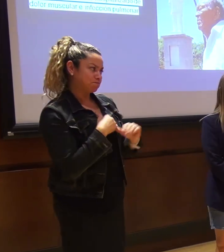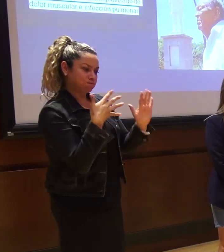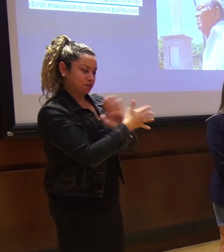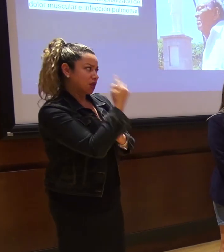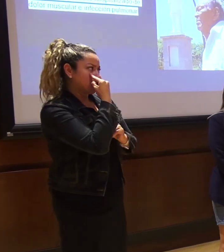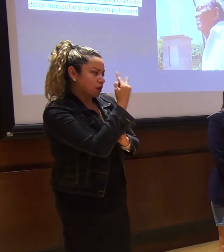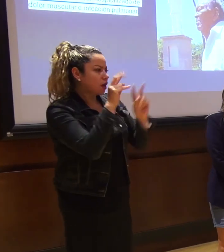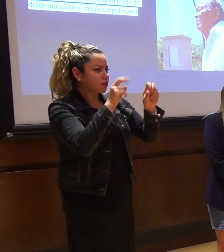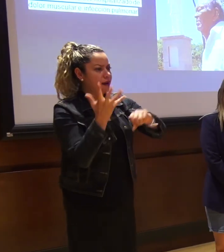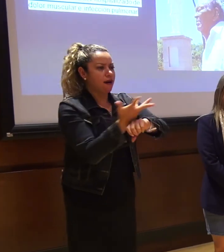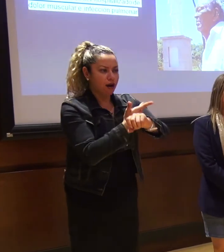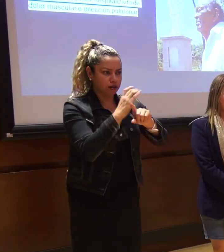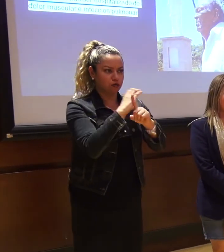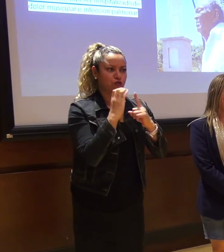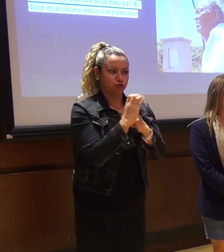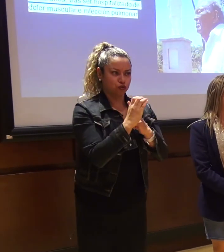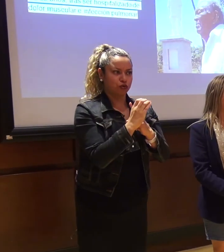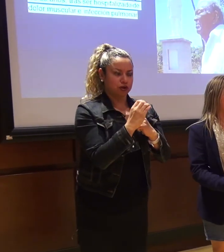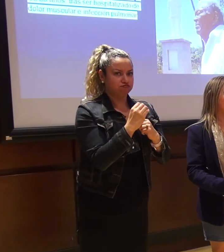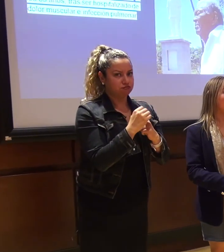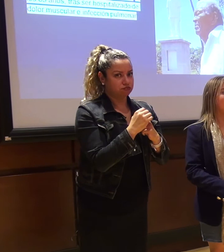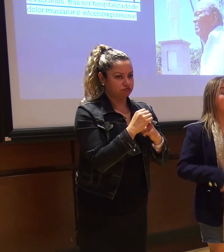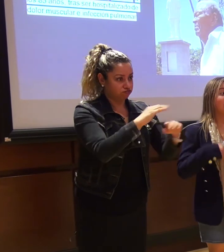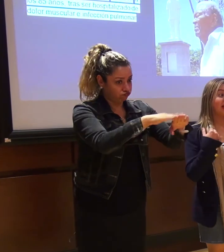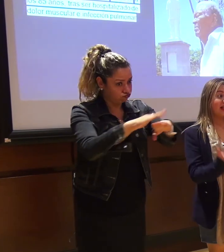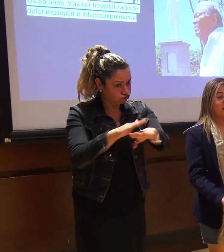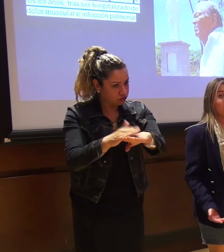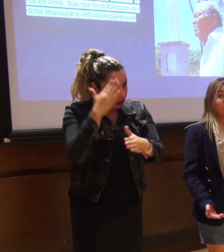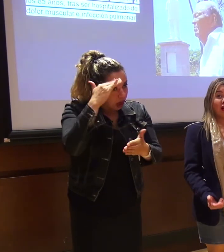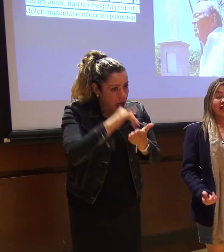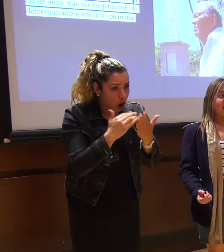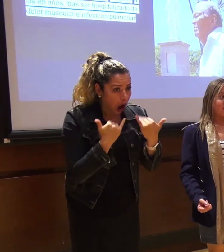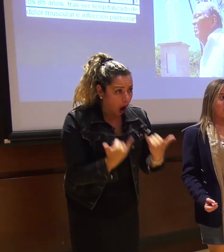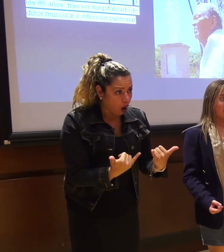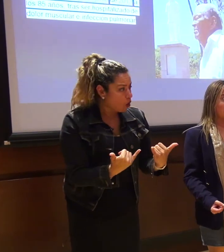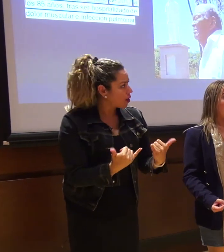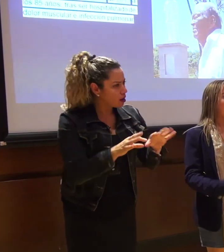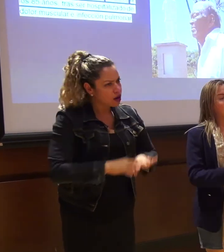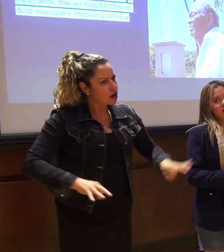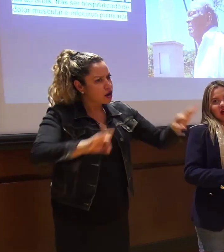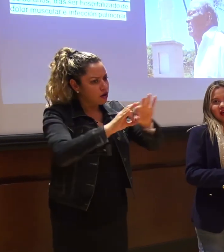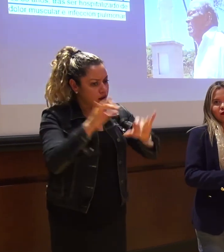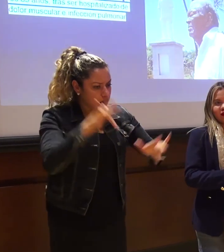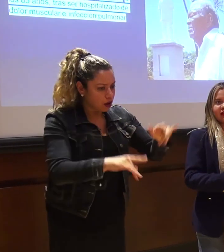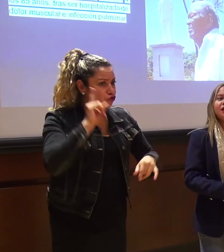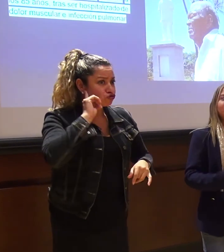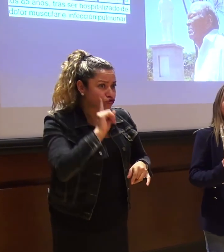cultura. ¿Saben? Me parece muy chévere esta iniciación que están teniendo las personas sordas a la música de Leandro Díaz. Pues Leandro